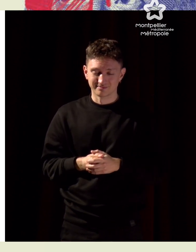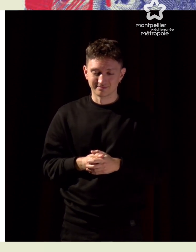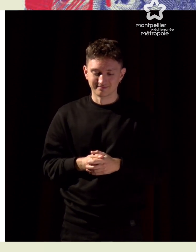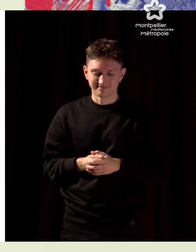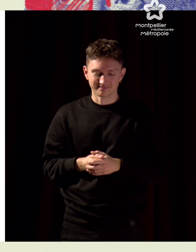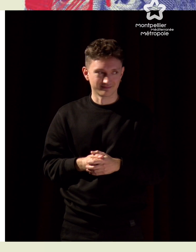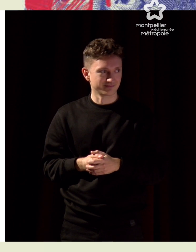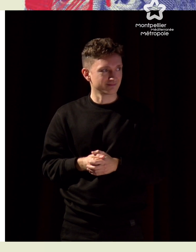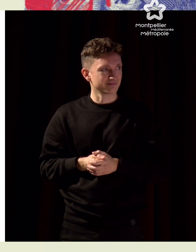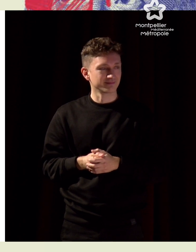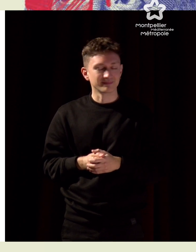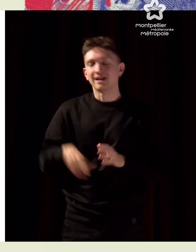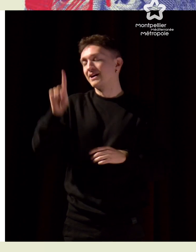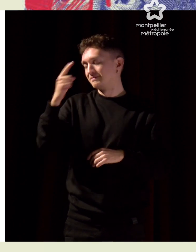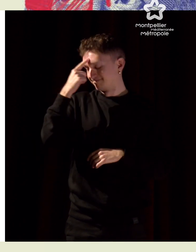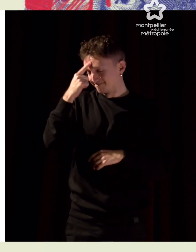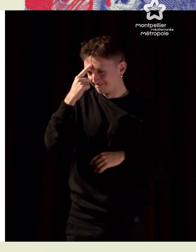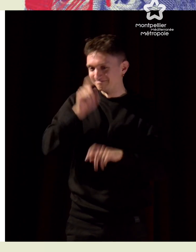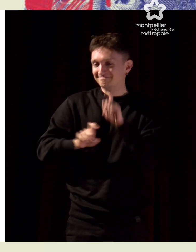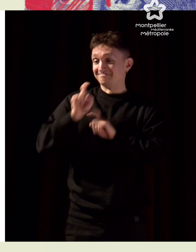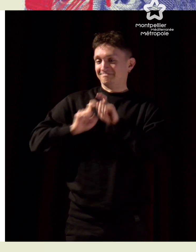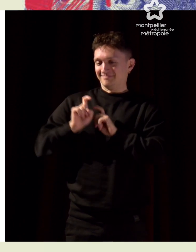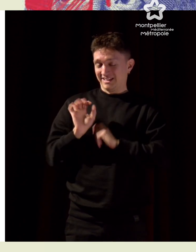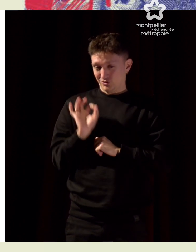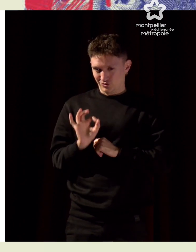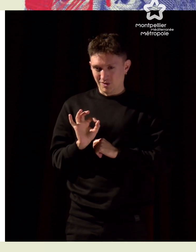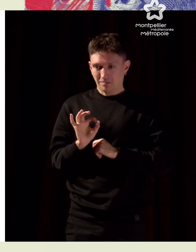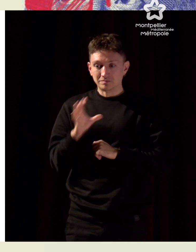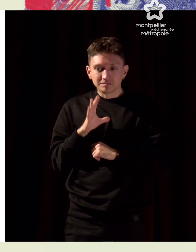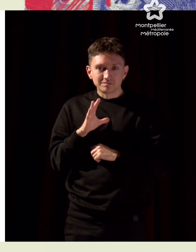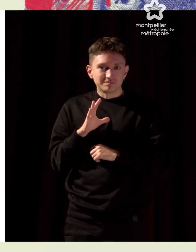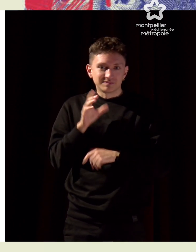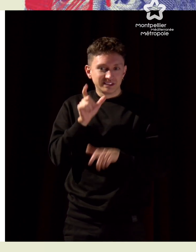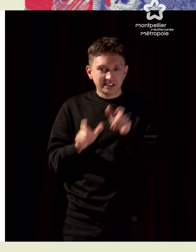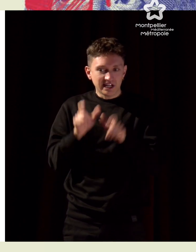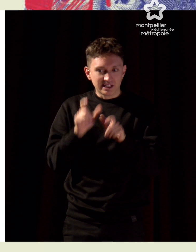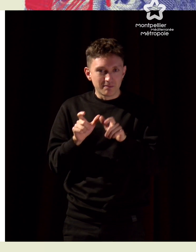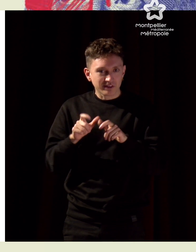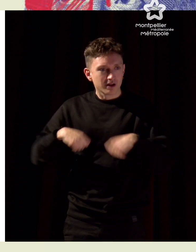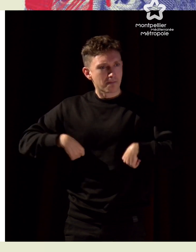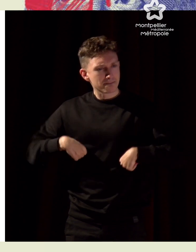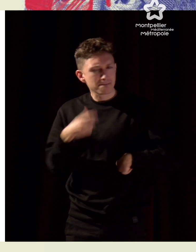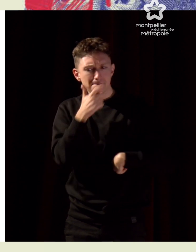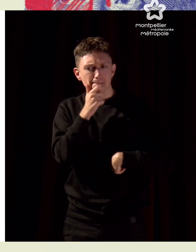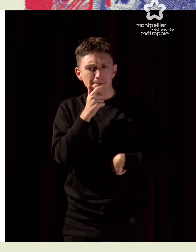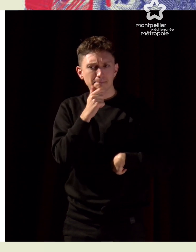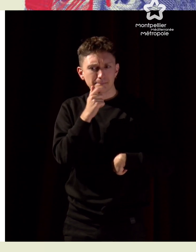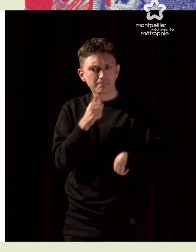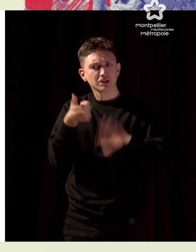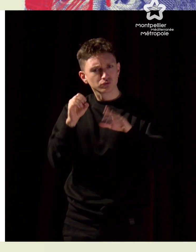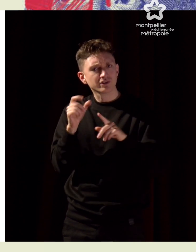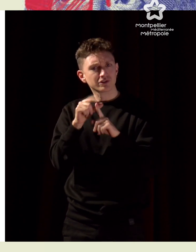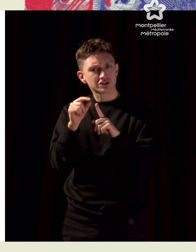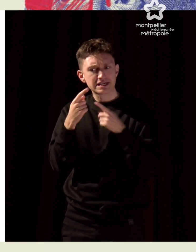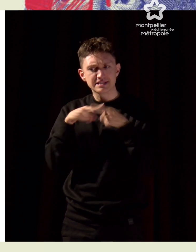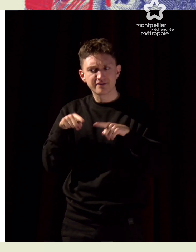Alors, ah oui, juste pour revenir, donc justement, il y a des gens qui s'intéressent à ces 60 qui sont systématiquement différents. Ils se disent, on